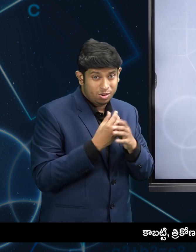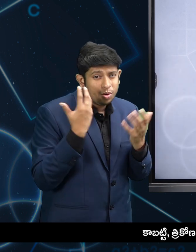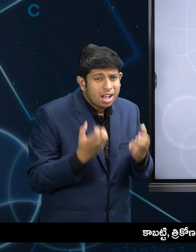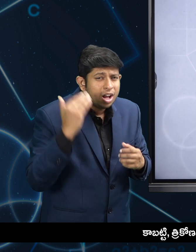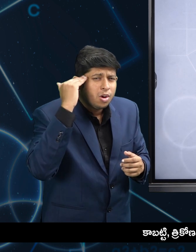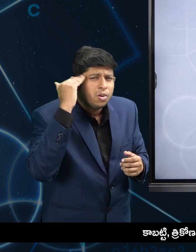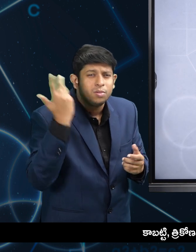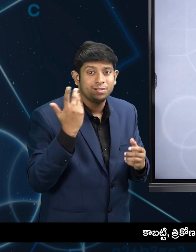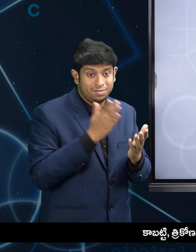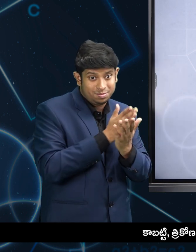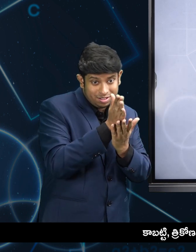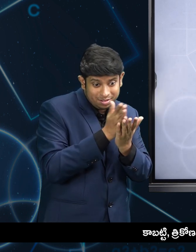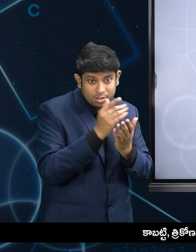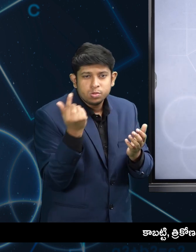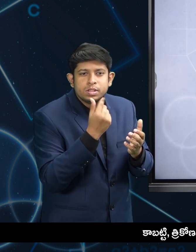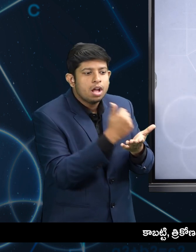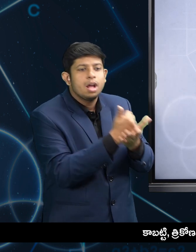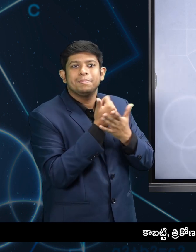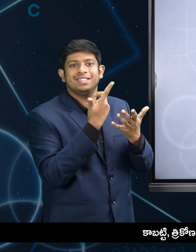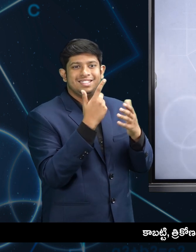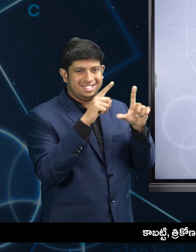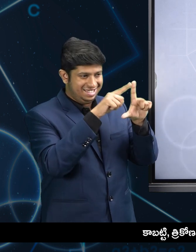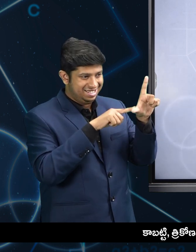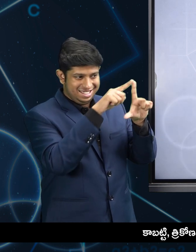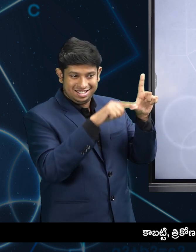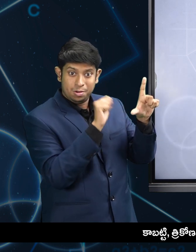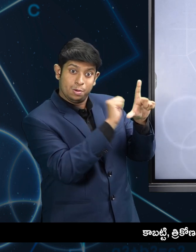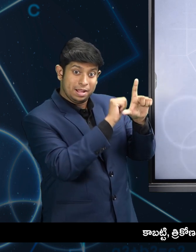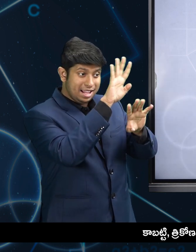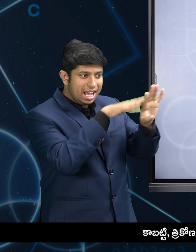కాబట్టి త్రికోణమితి పట్టికలను ఉపయోగించే పద్ధతిని మనం తెలుసుకోవాలి.